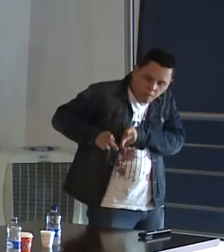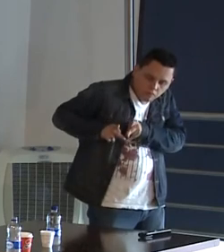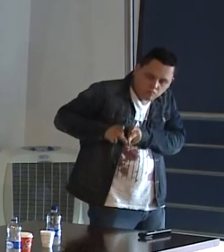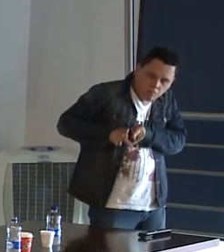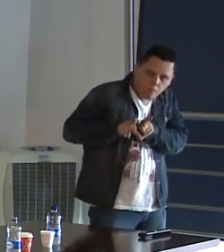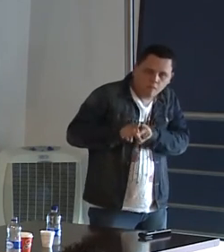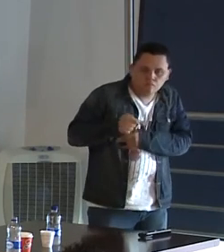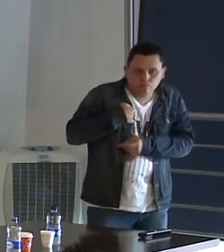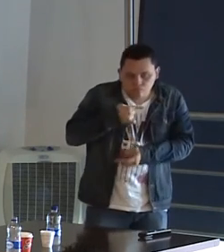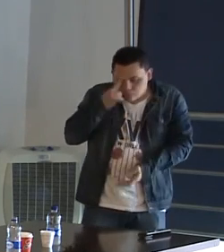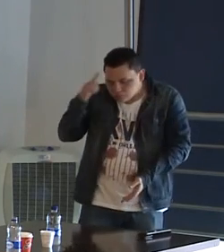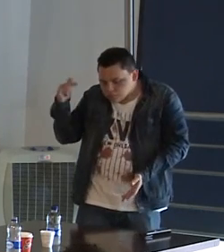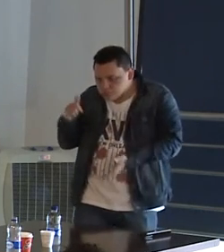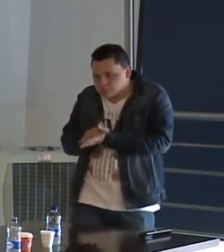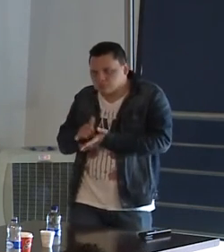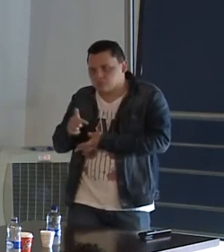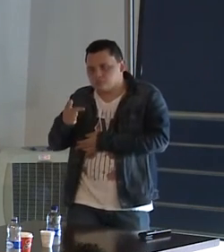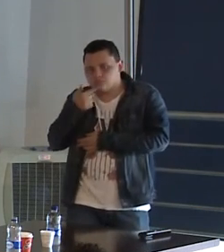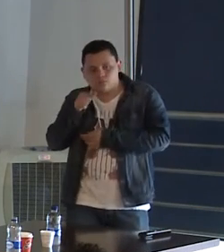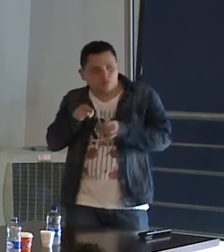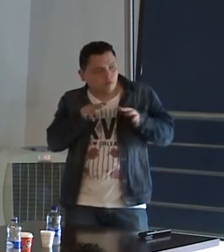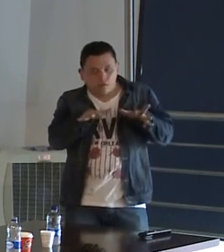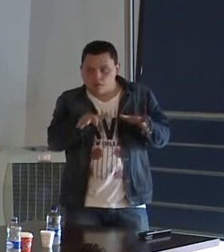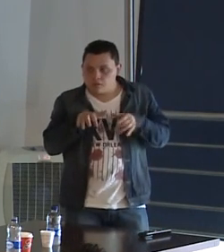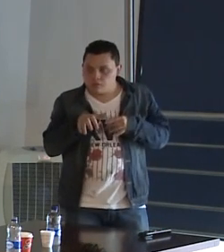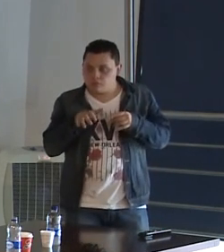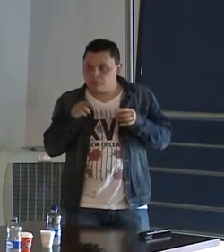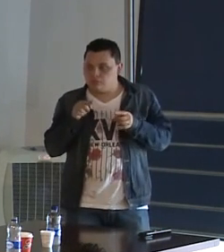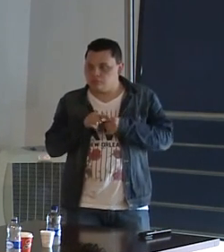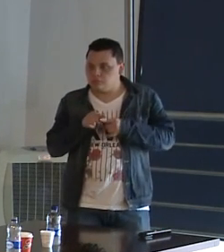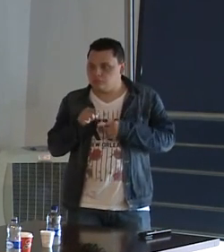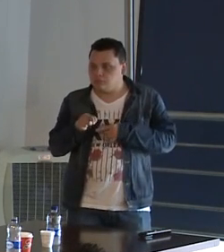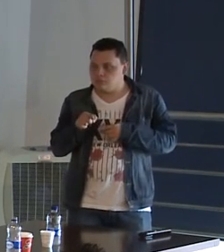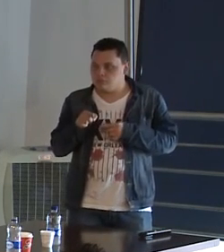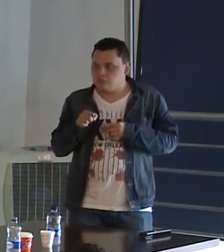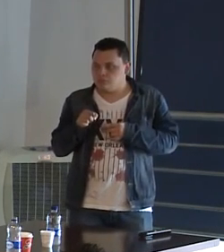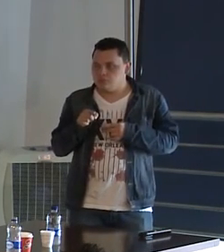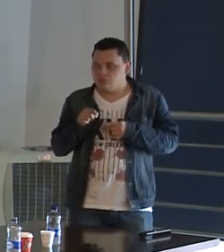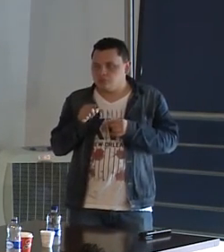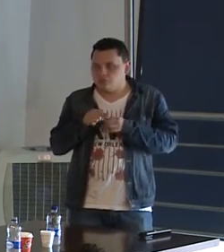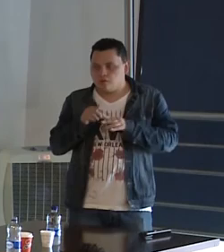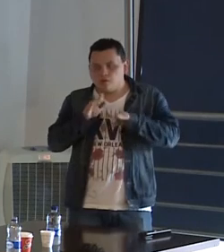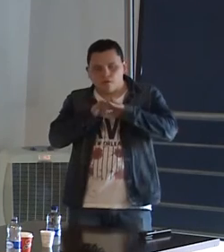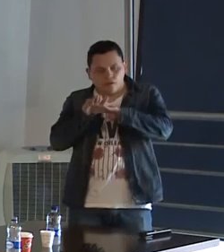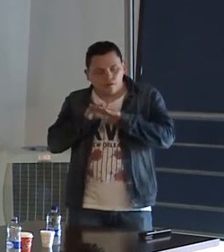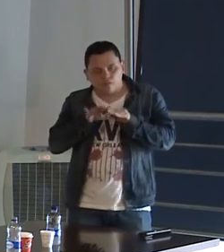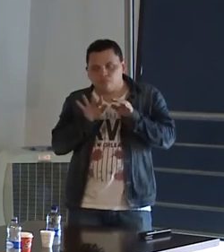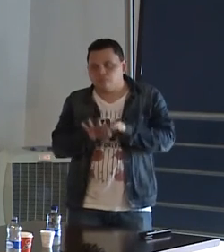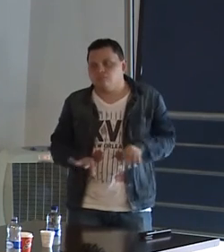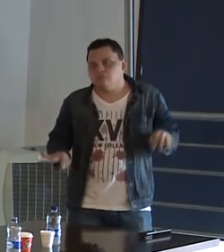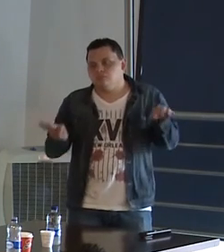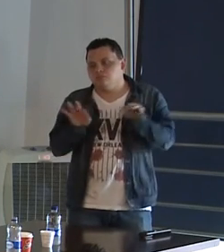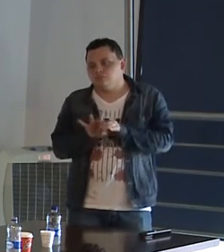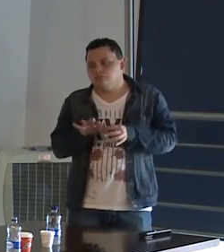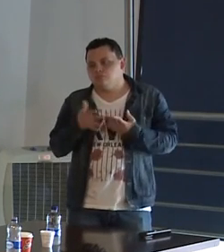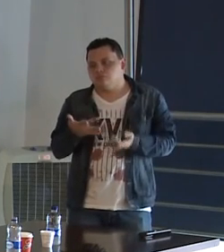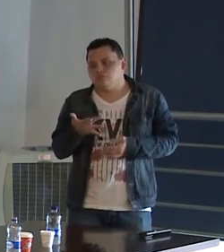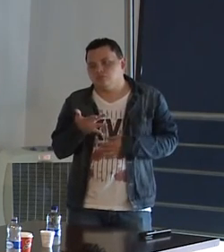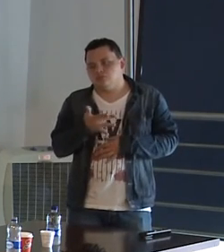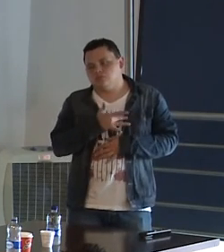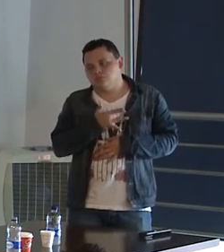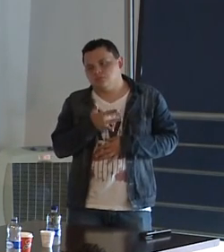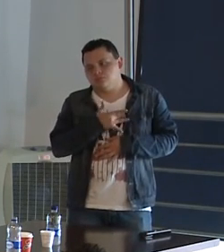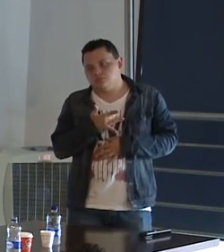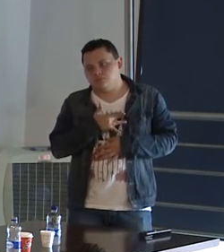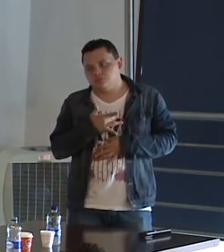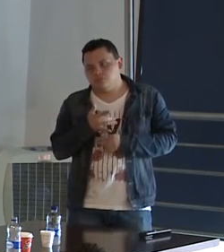parece a mí que este panel arroja una serie de luces importantes sobre el sentido